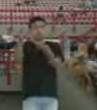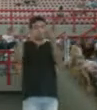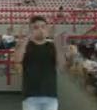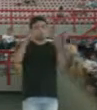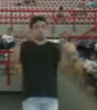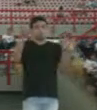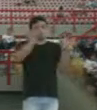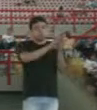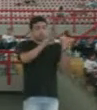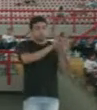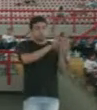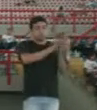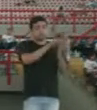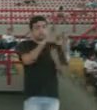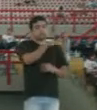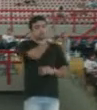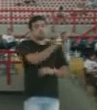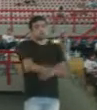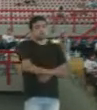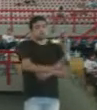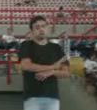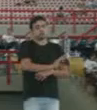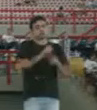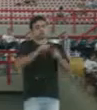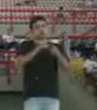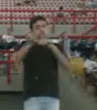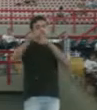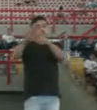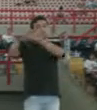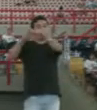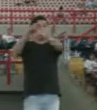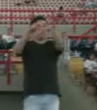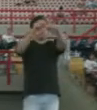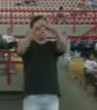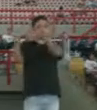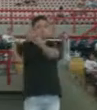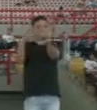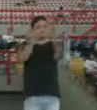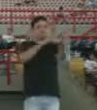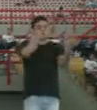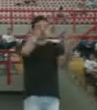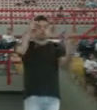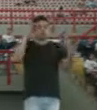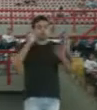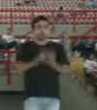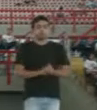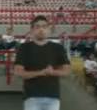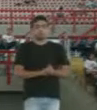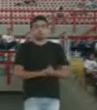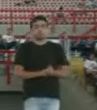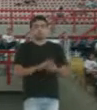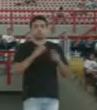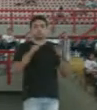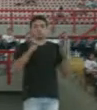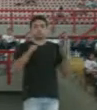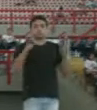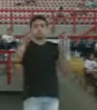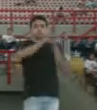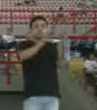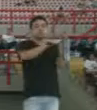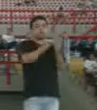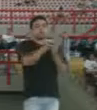evidente: a chegada ao Brasil de grandes contingentes imigratórios. Pessoal, o que é a chegada